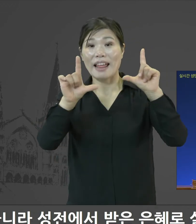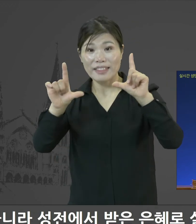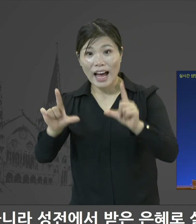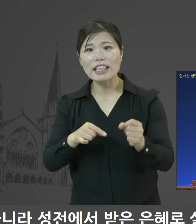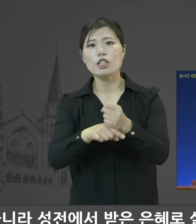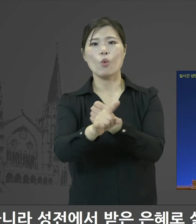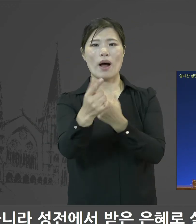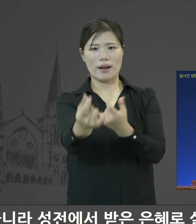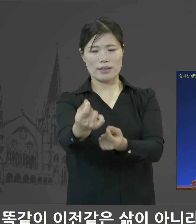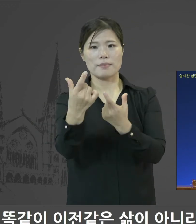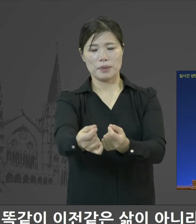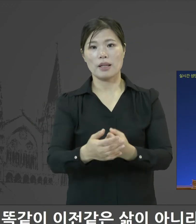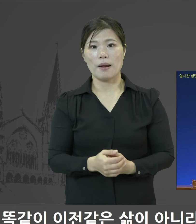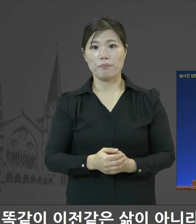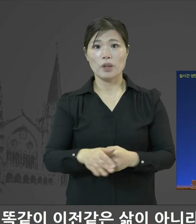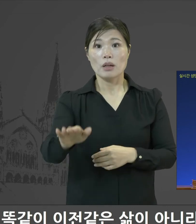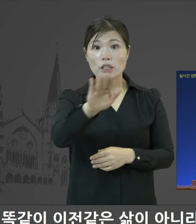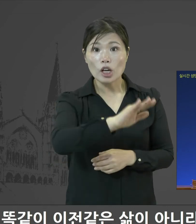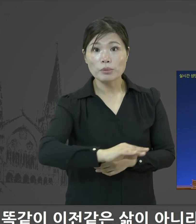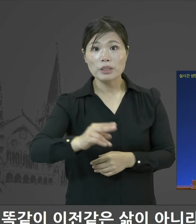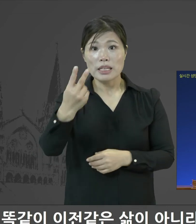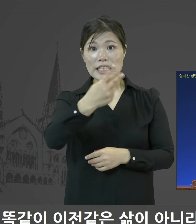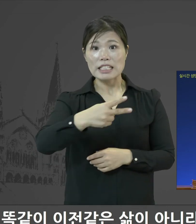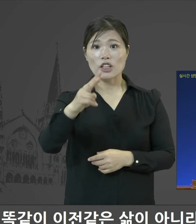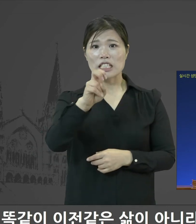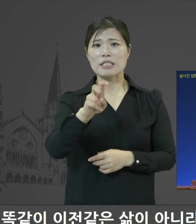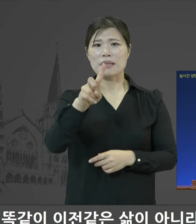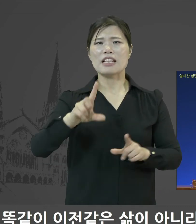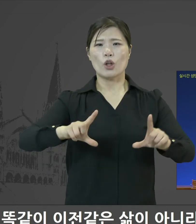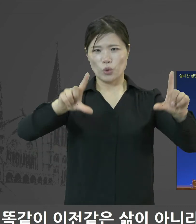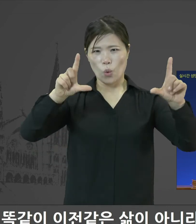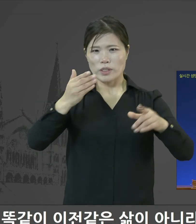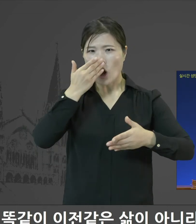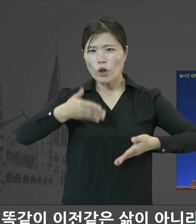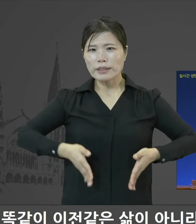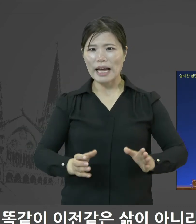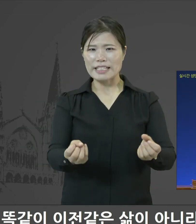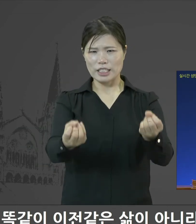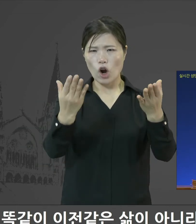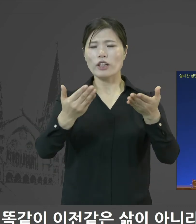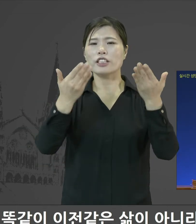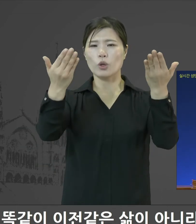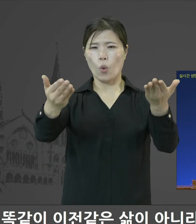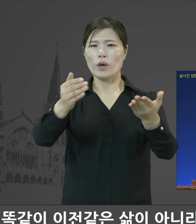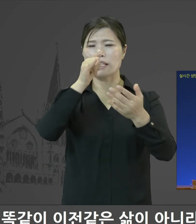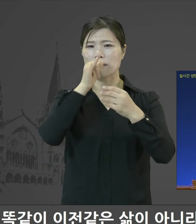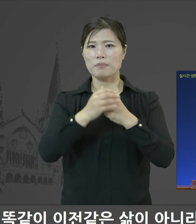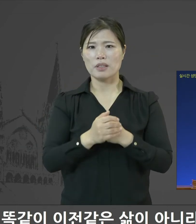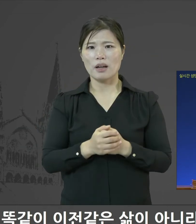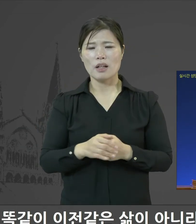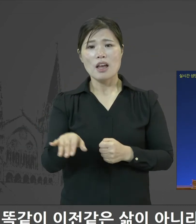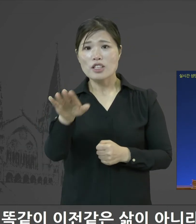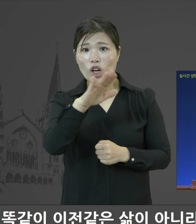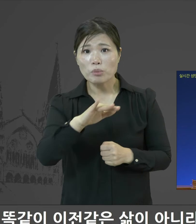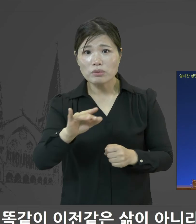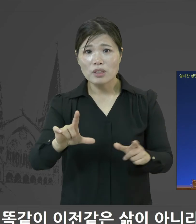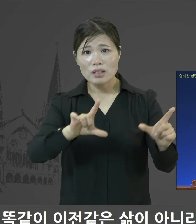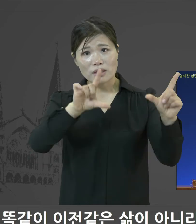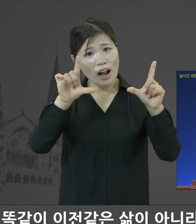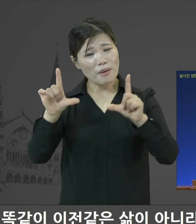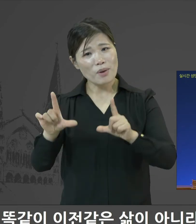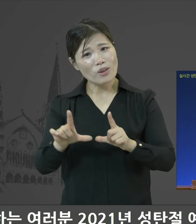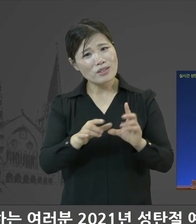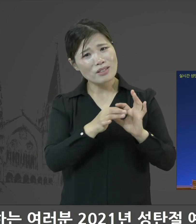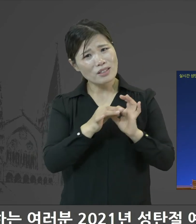여러분, 2021년도 성탄절 예배를 드리고 있습니다. 아마 여러분 생애에 성탄절 예배를 몇 번째 드리는 건지 제가 가늠할